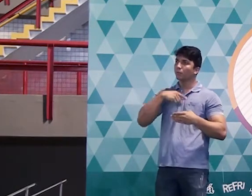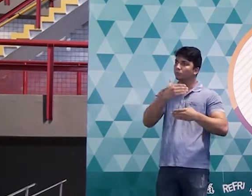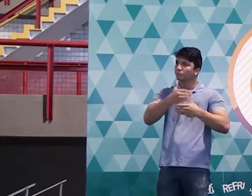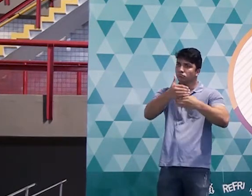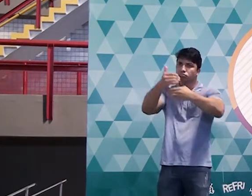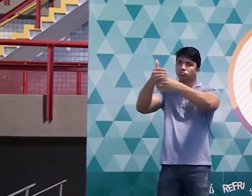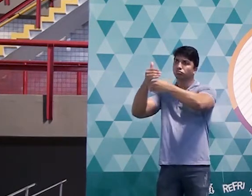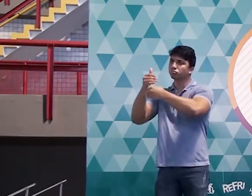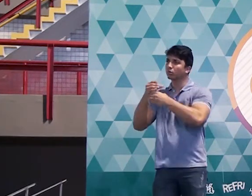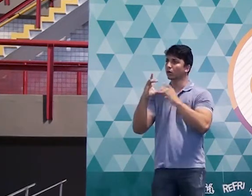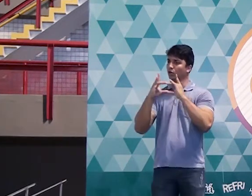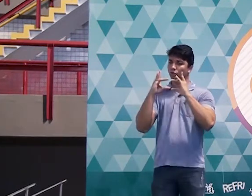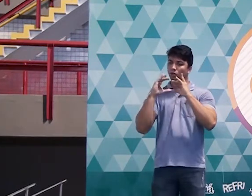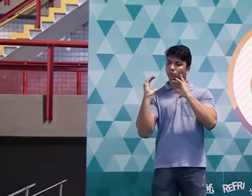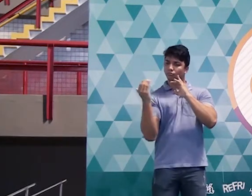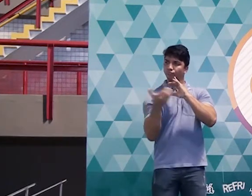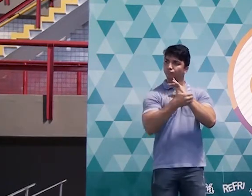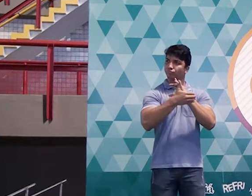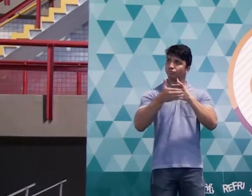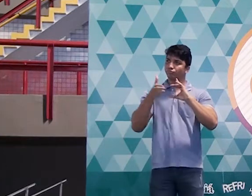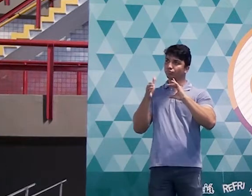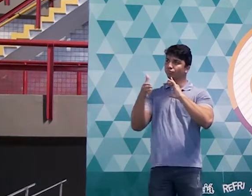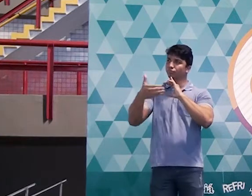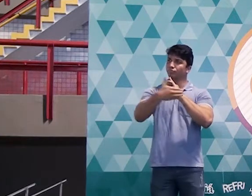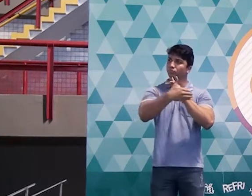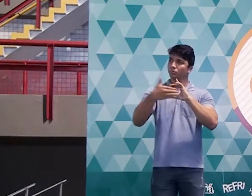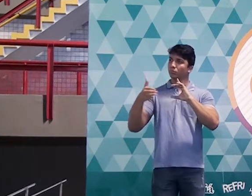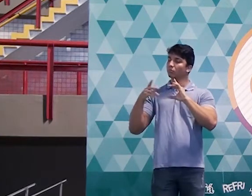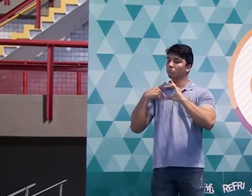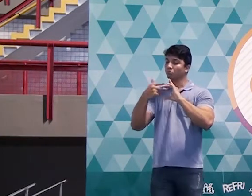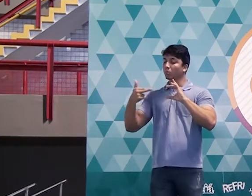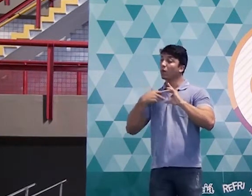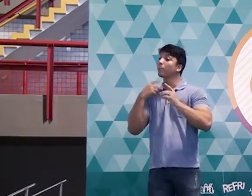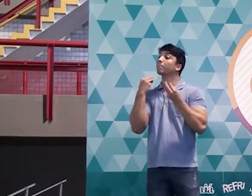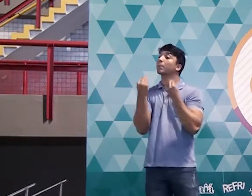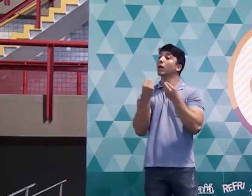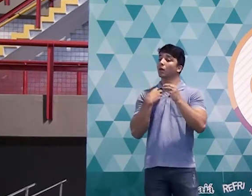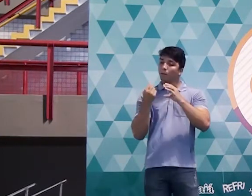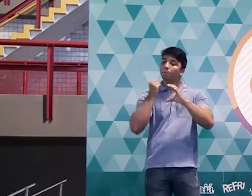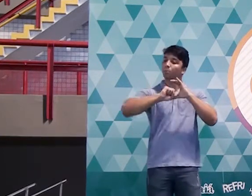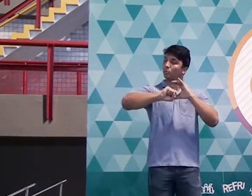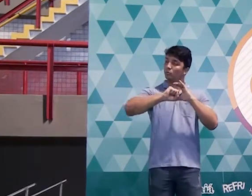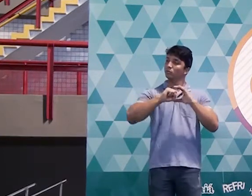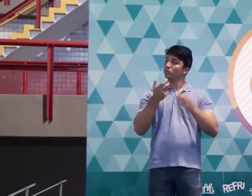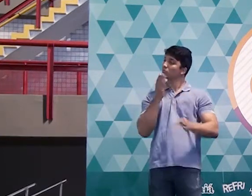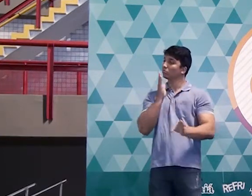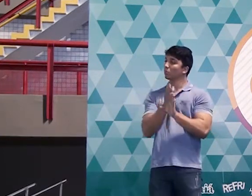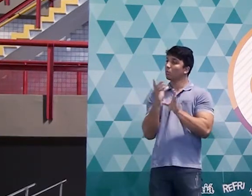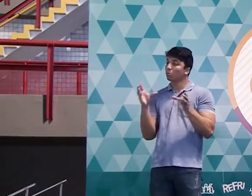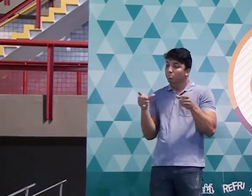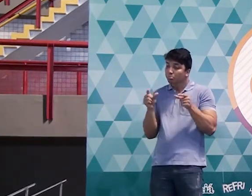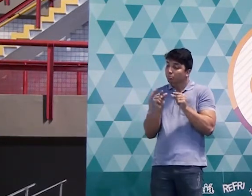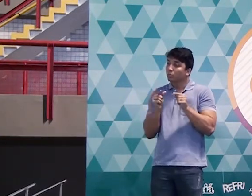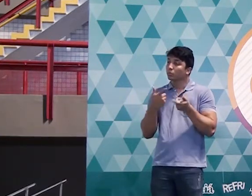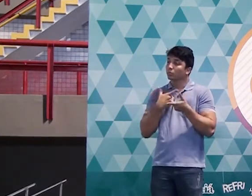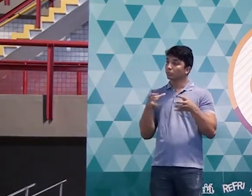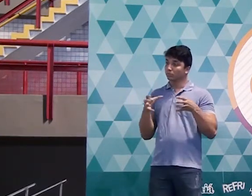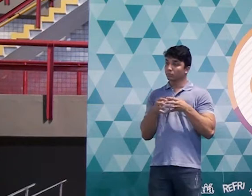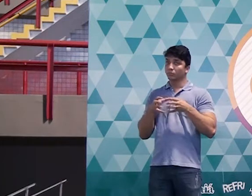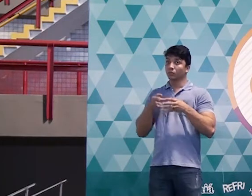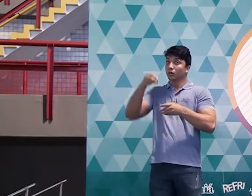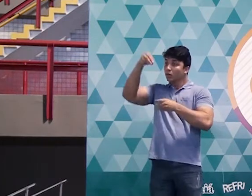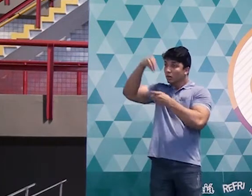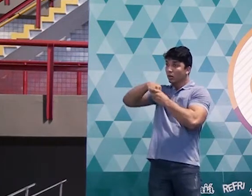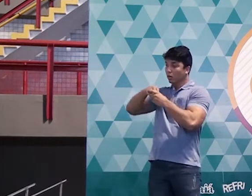muralhas. Sempre tem essa paisagem na Idade Média. A muralha que protege as pessoas. A gente vai